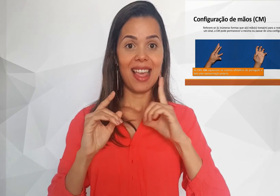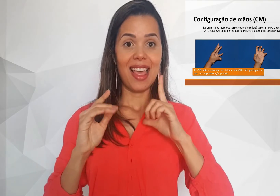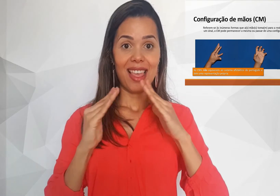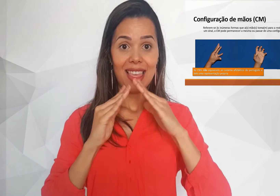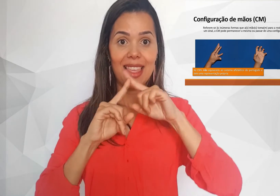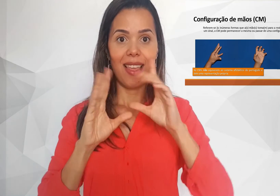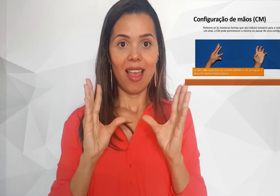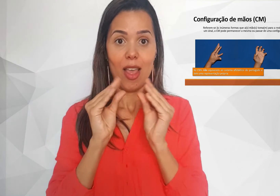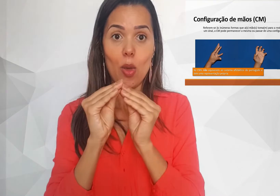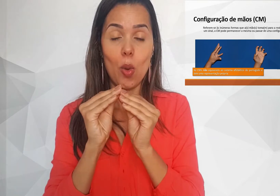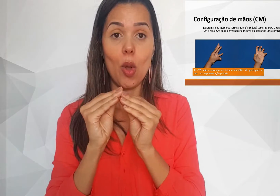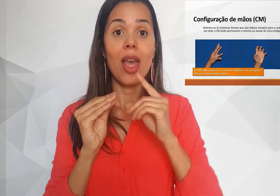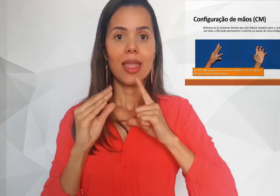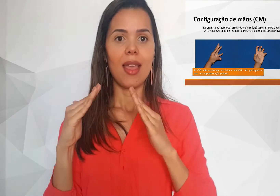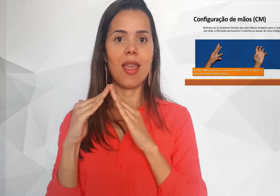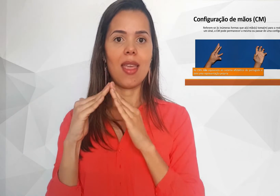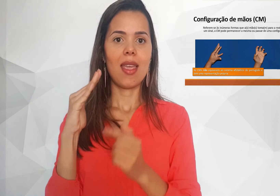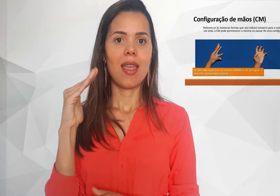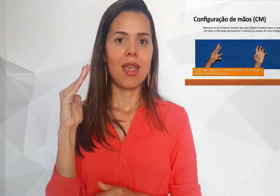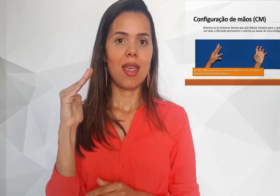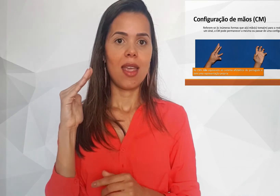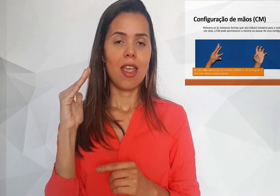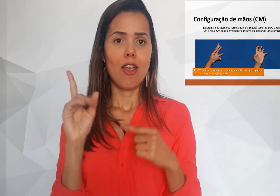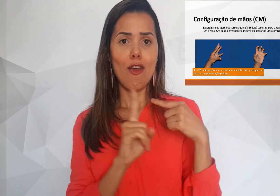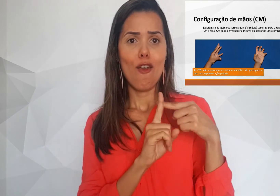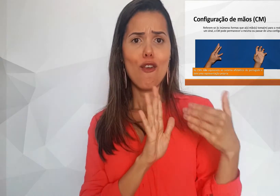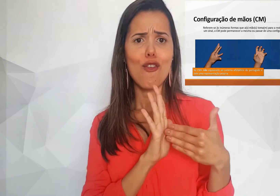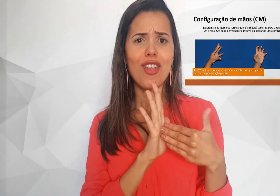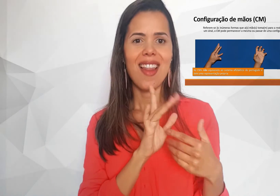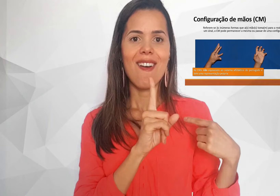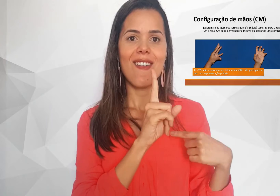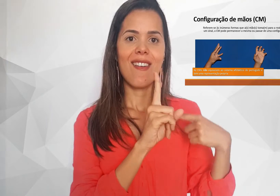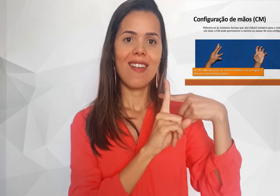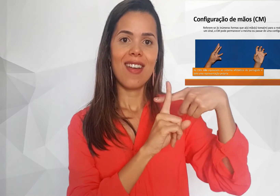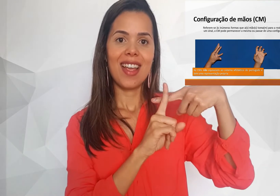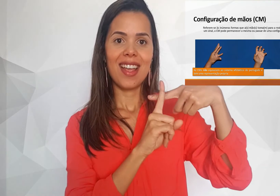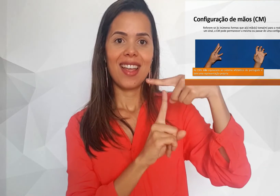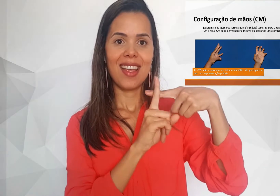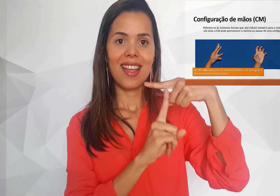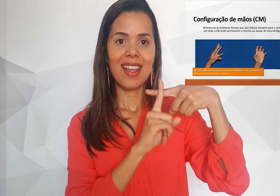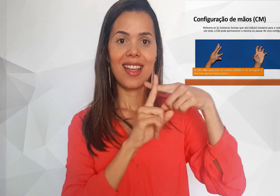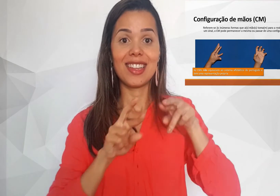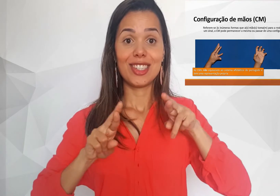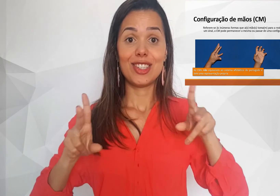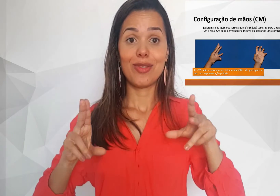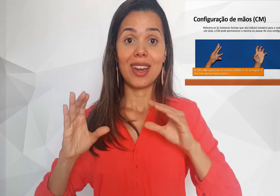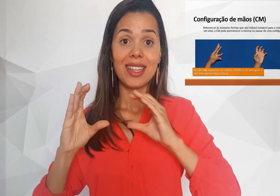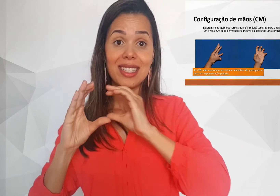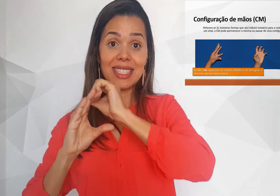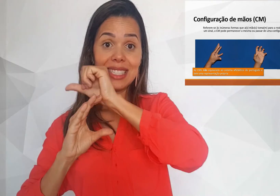É um sinal composto, mas esse sinal apresenta uma configuração inicial e tem um término com uma configuração inicial